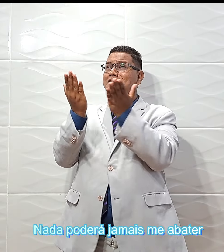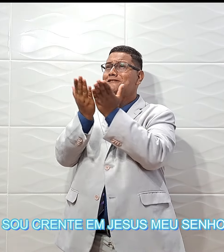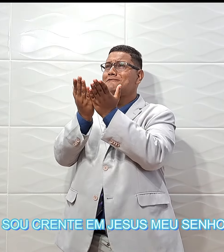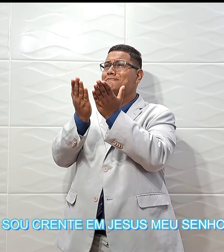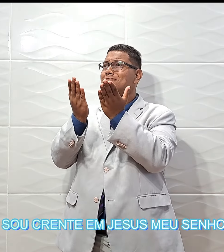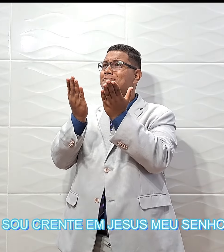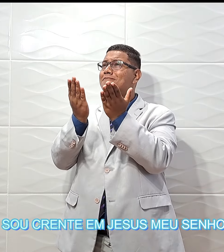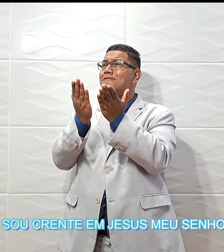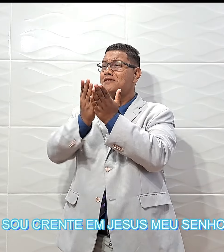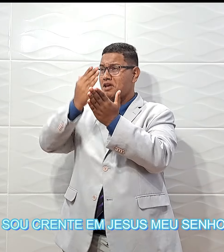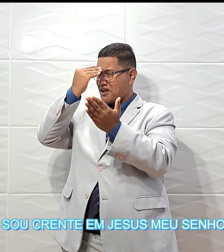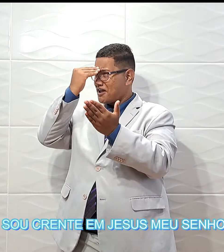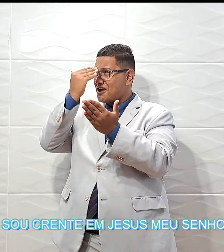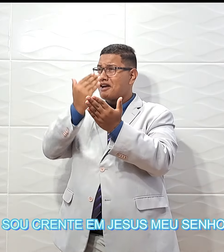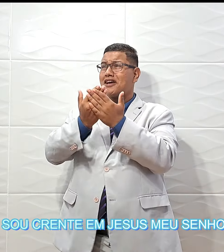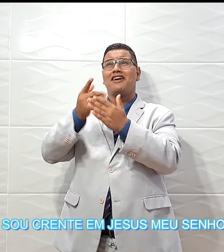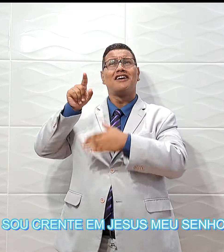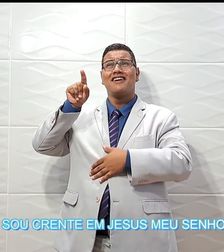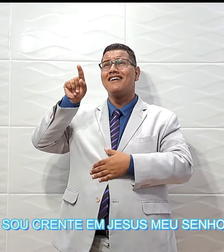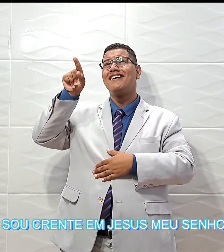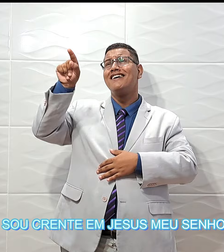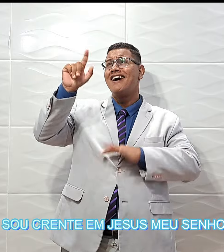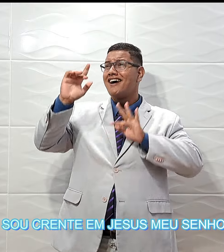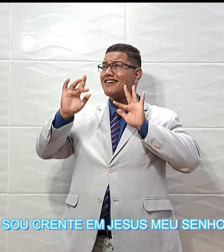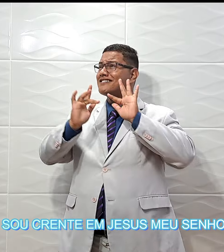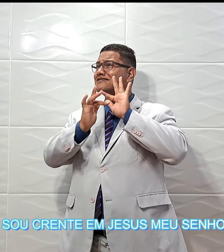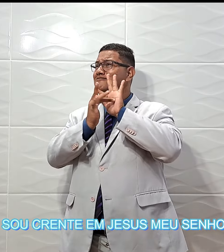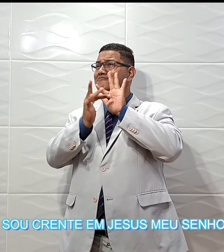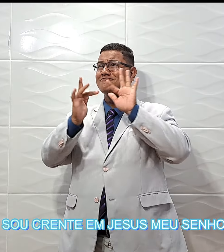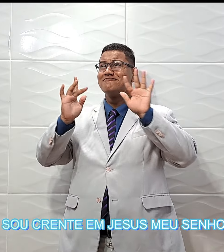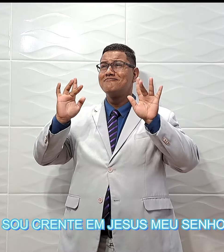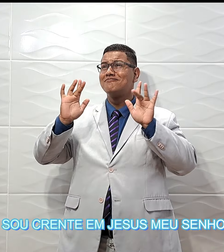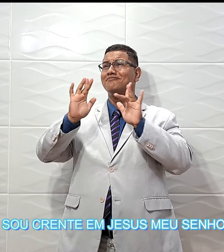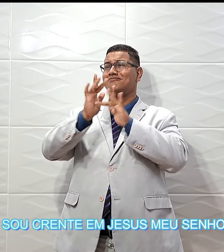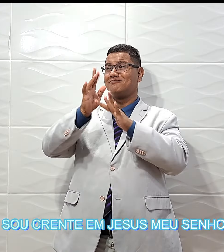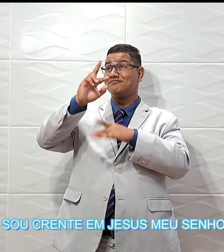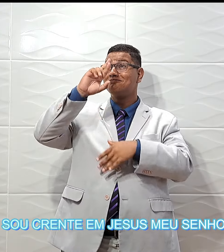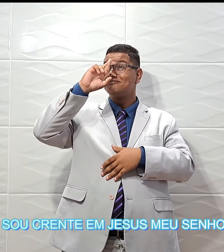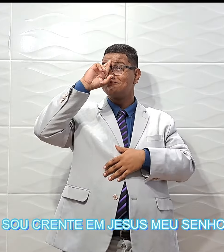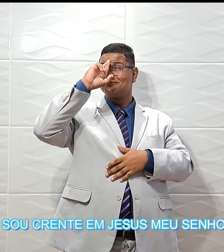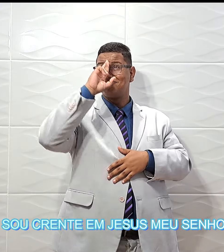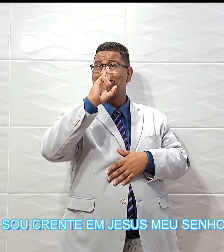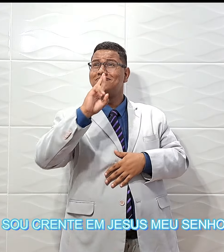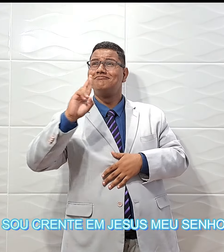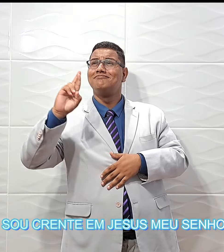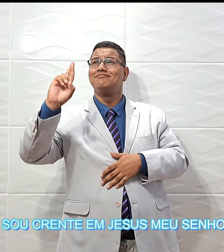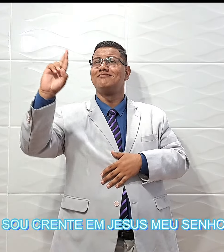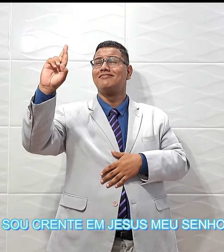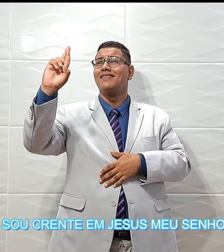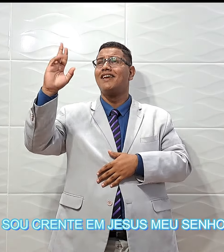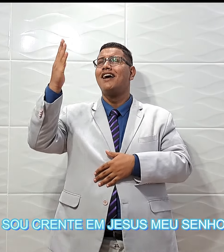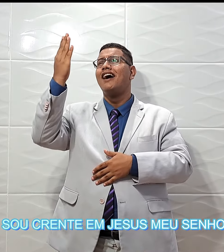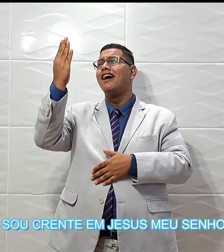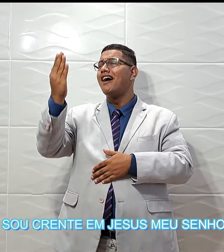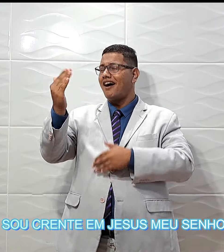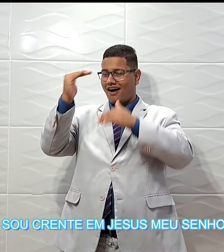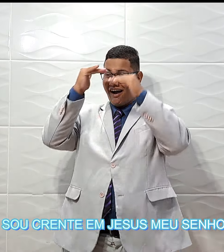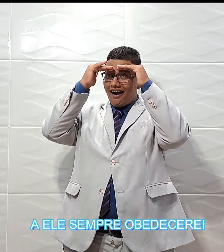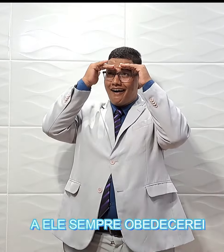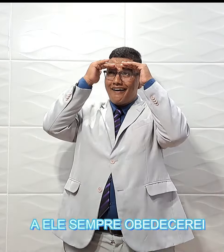Sou crente em Jesus, meu Senhor